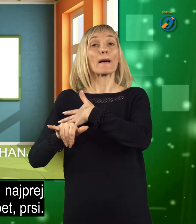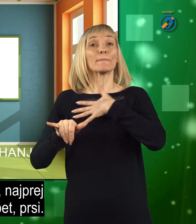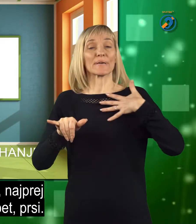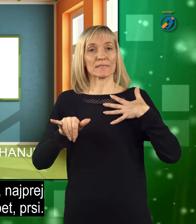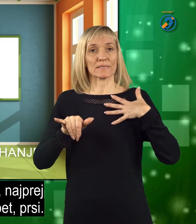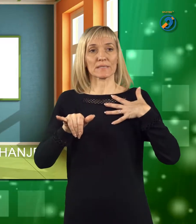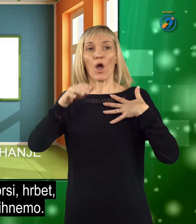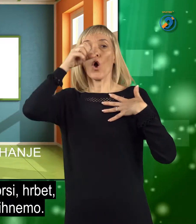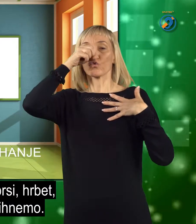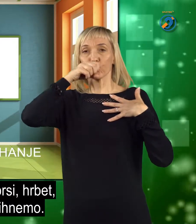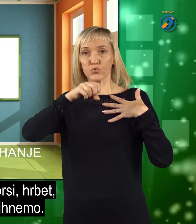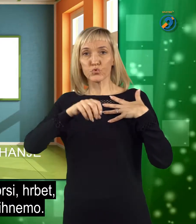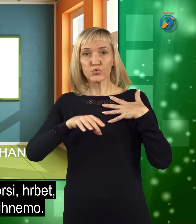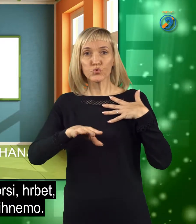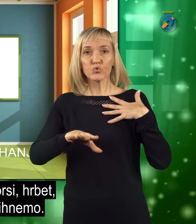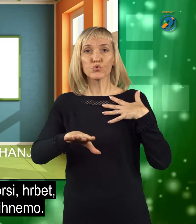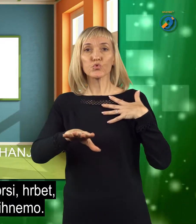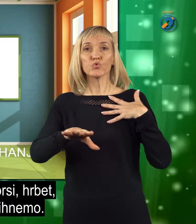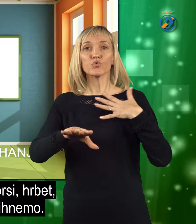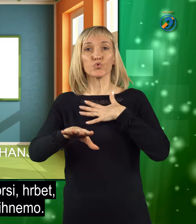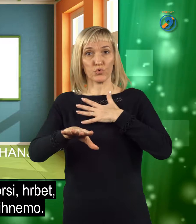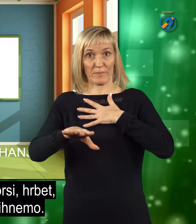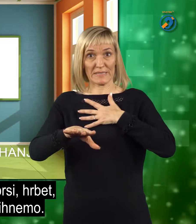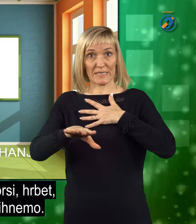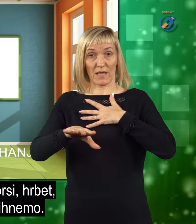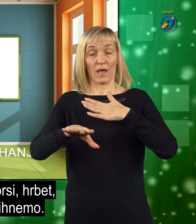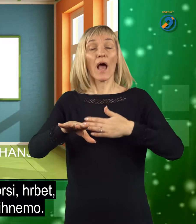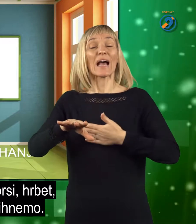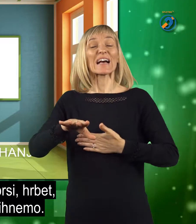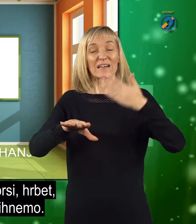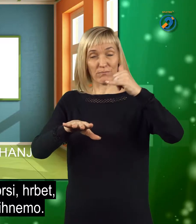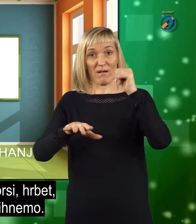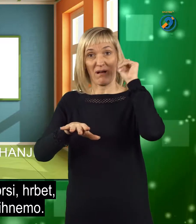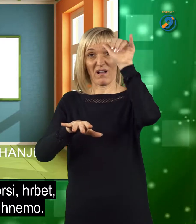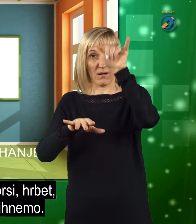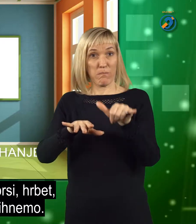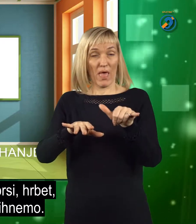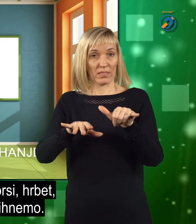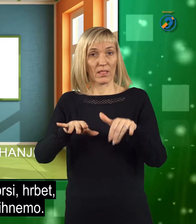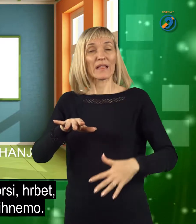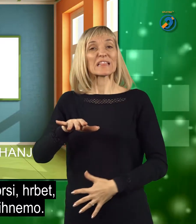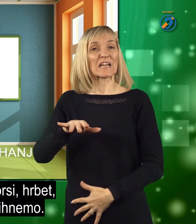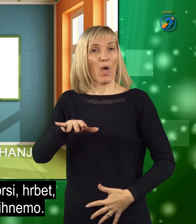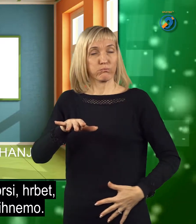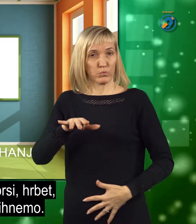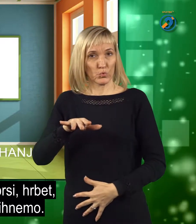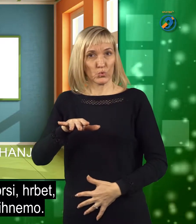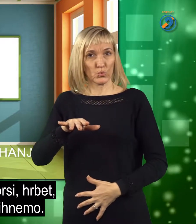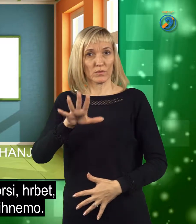prsi, izdihnemo. Prsi, hrbet,